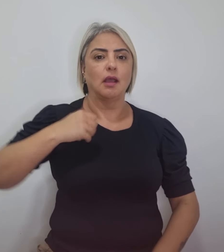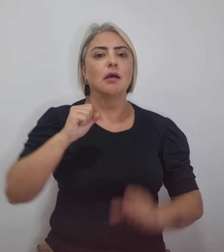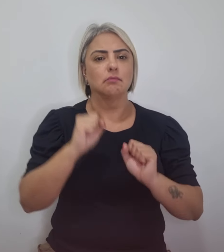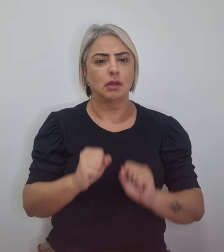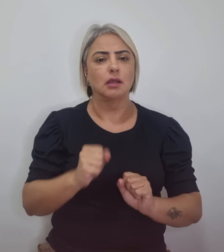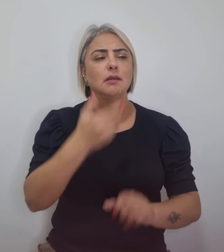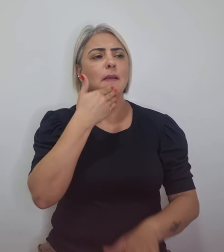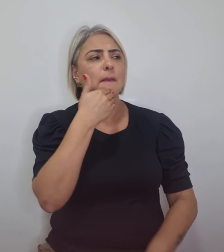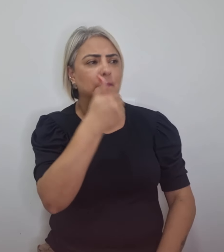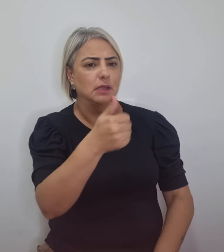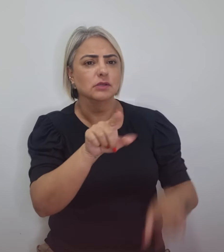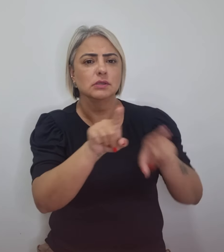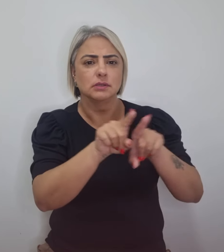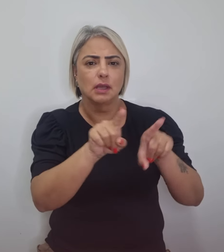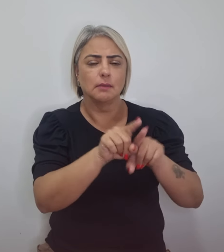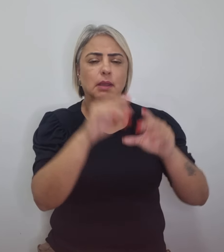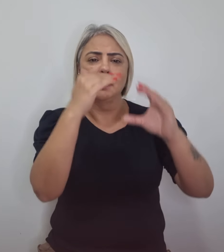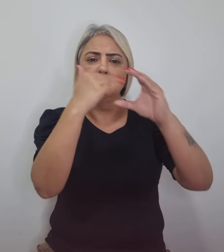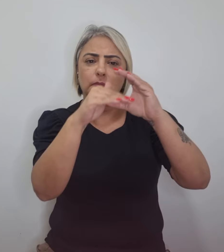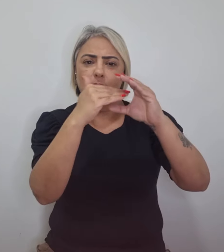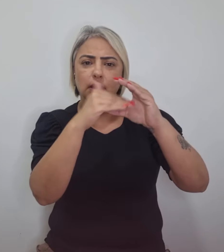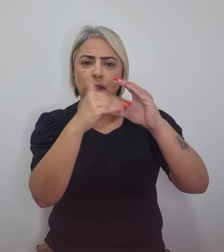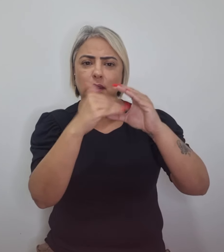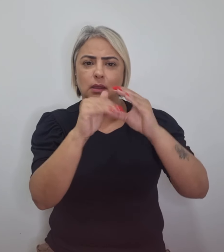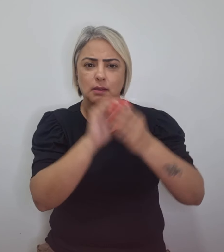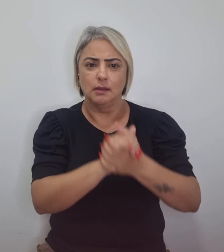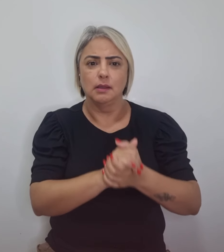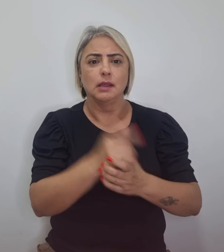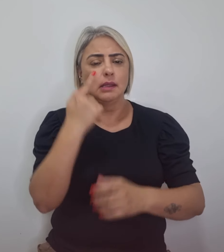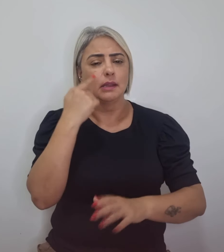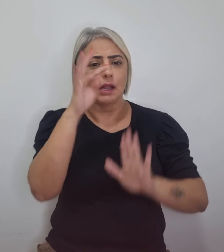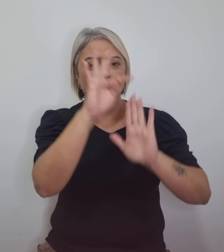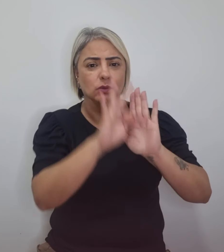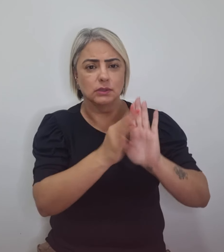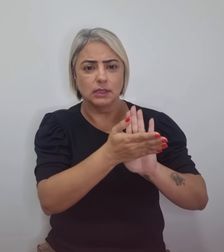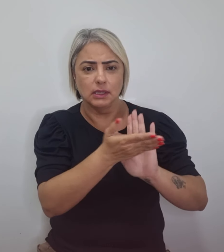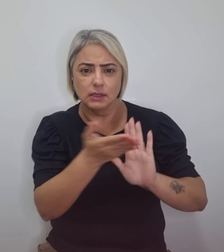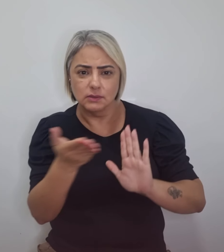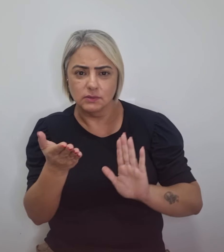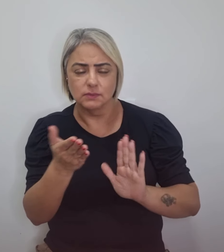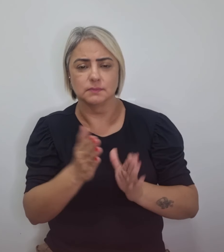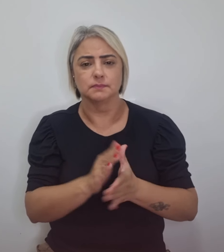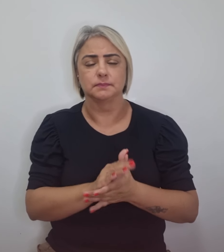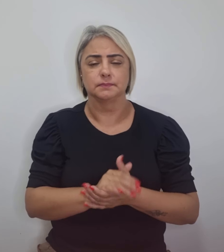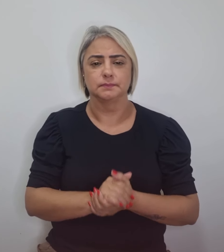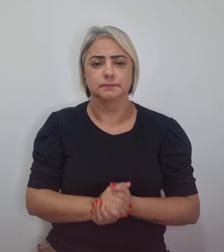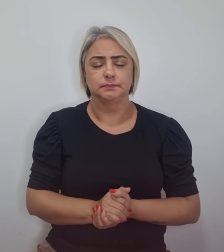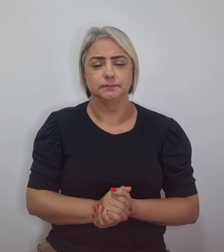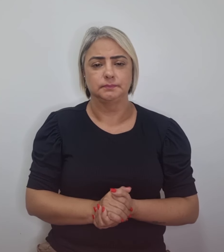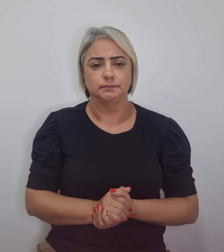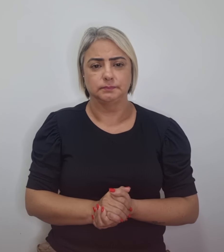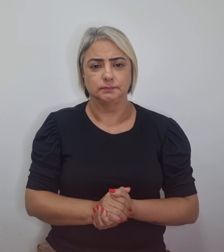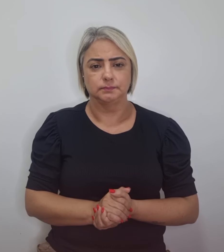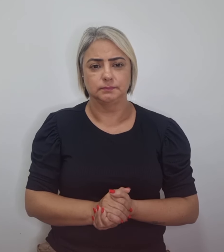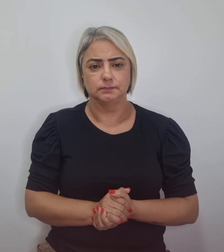solicitação pelo e-mail agendamento arrobaiprev.df.gov